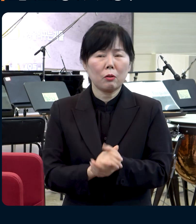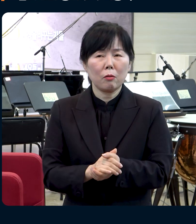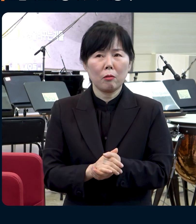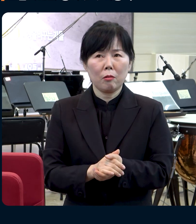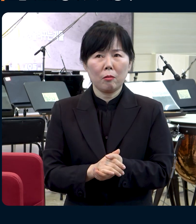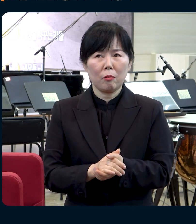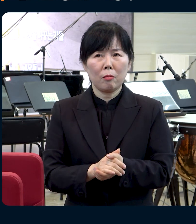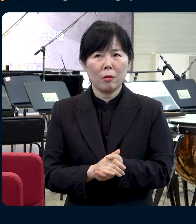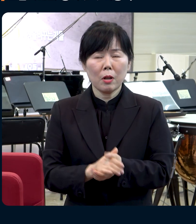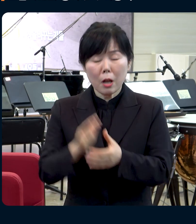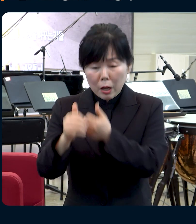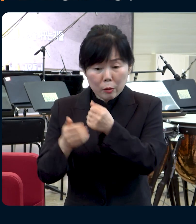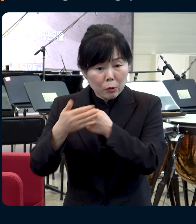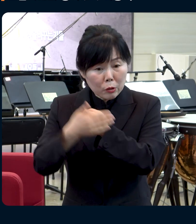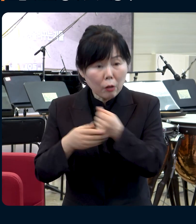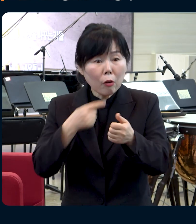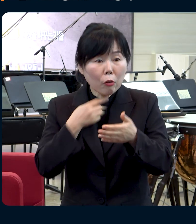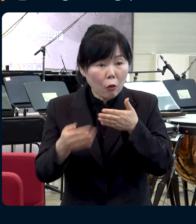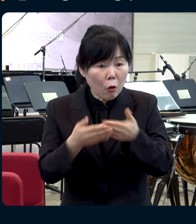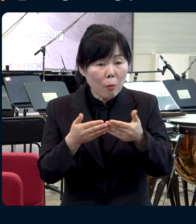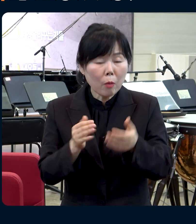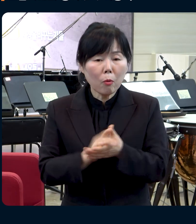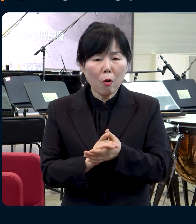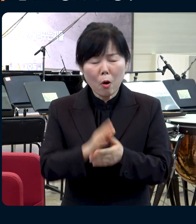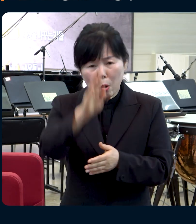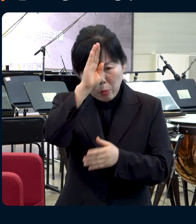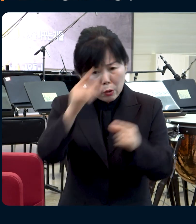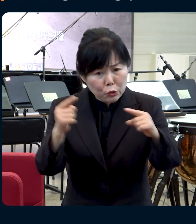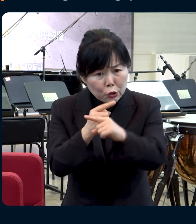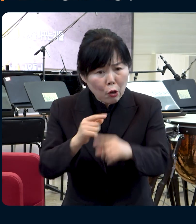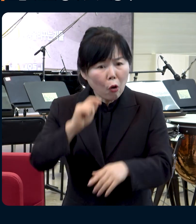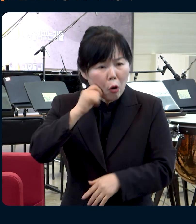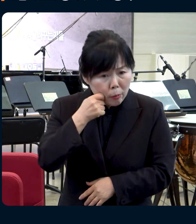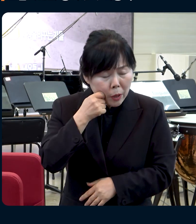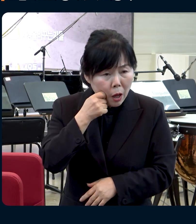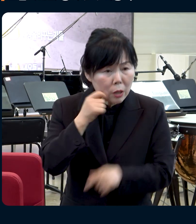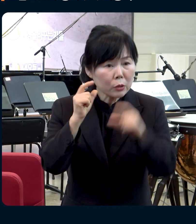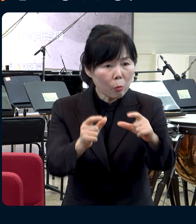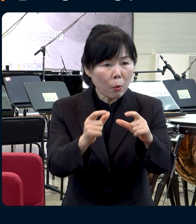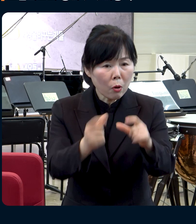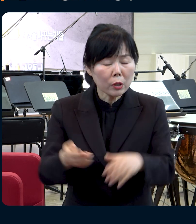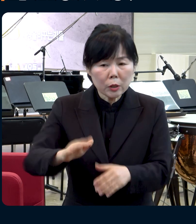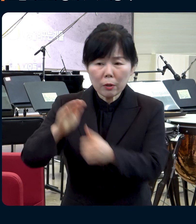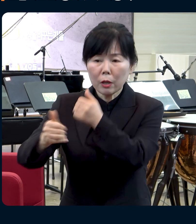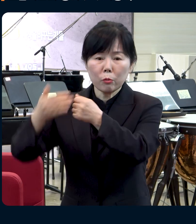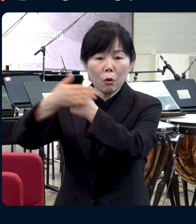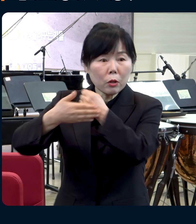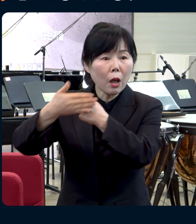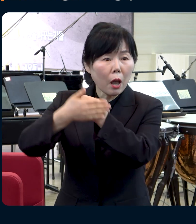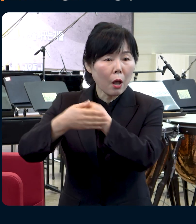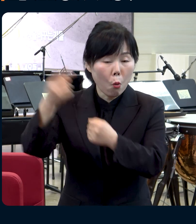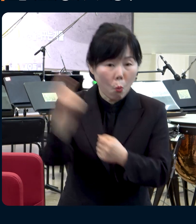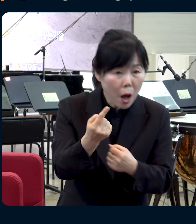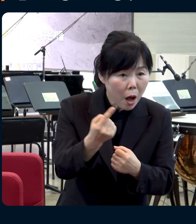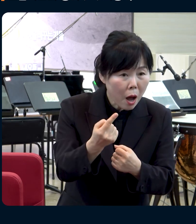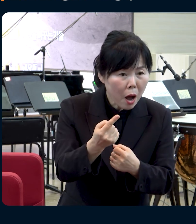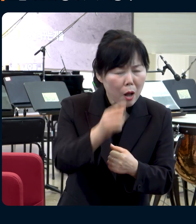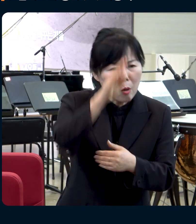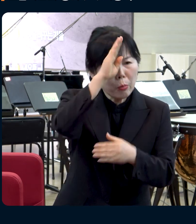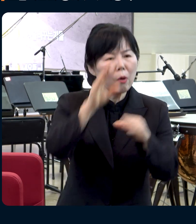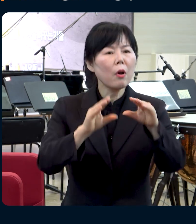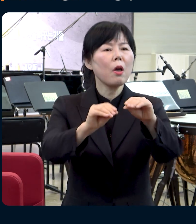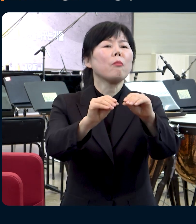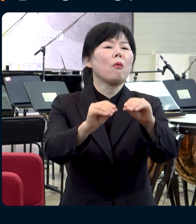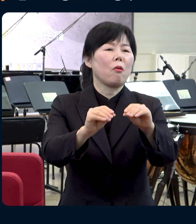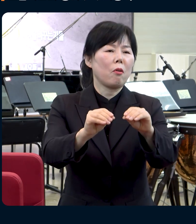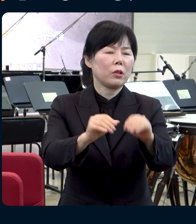하나님의 은혜를 경험하면요, 때론 의학적으로 어렵고 힘들다고 하지만 하나님의 은혜가 임하면은 그 육신의 질병이 날 수 있는